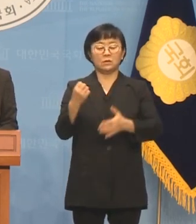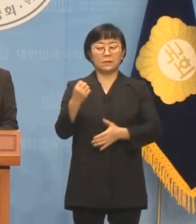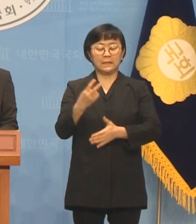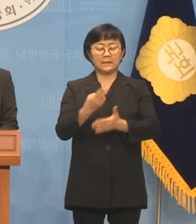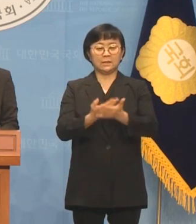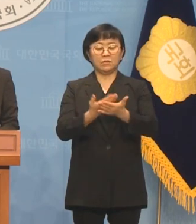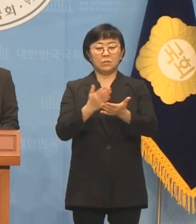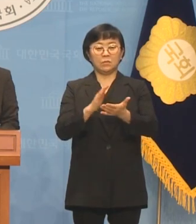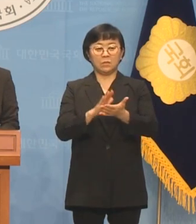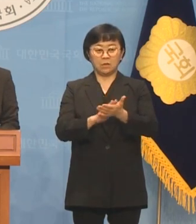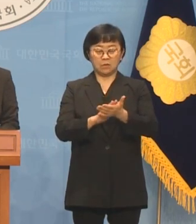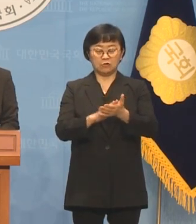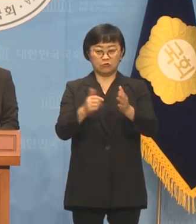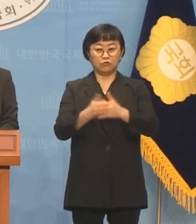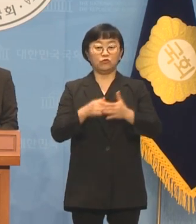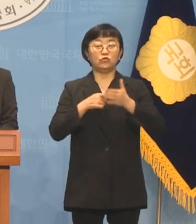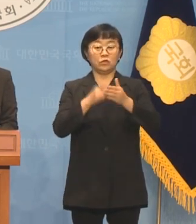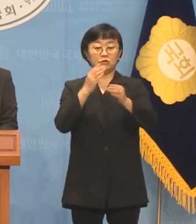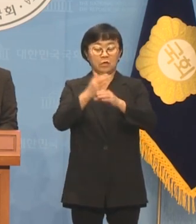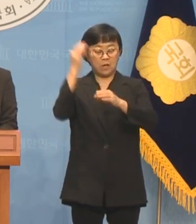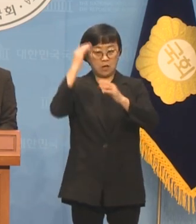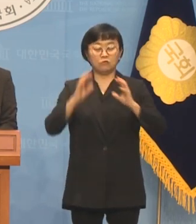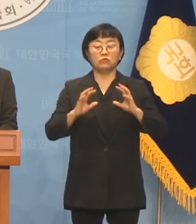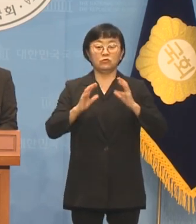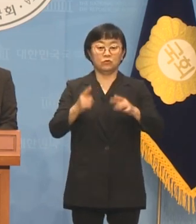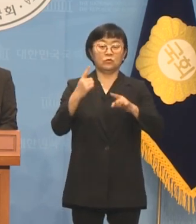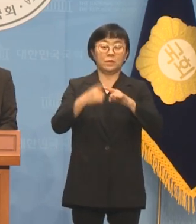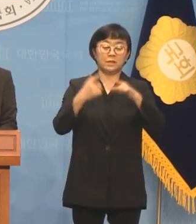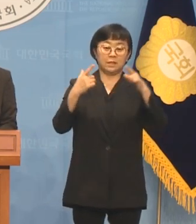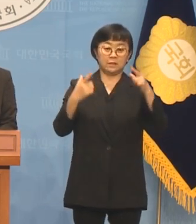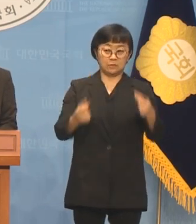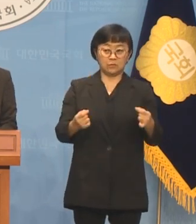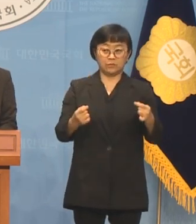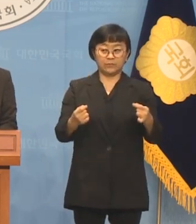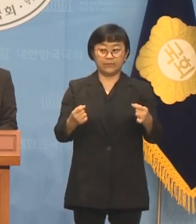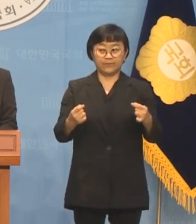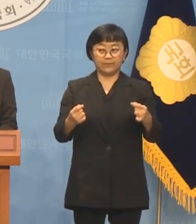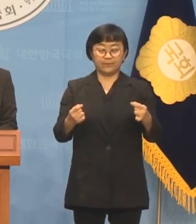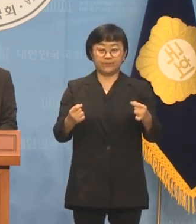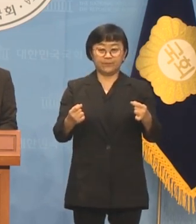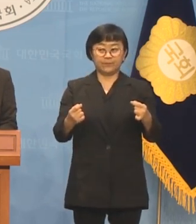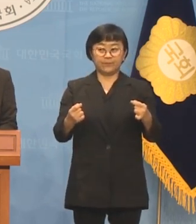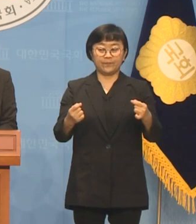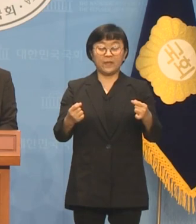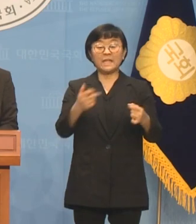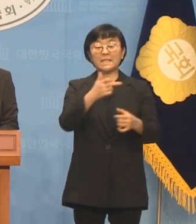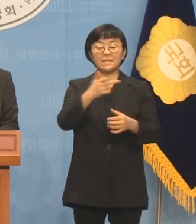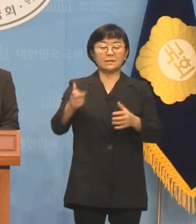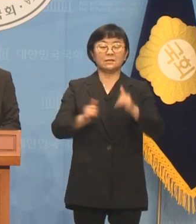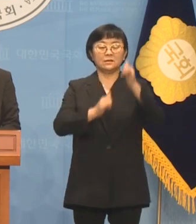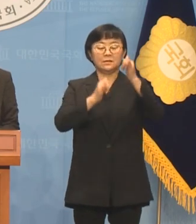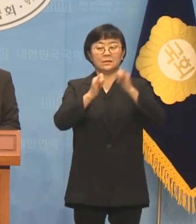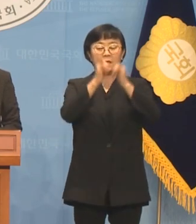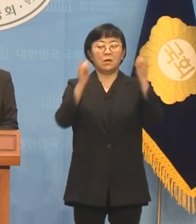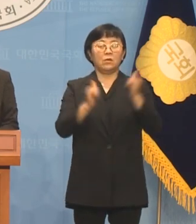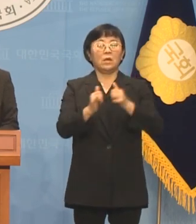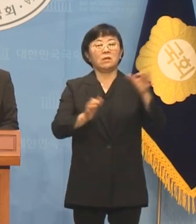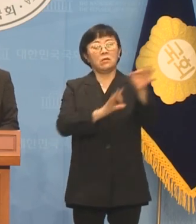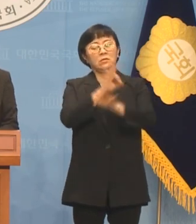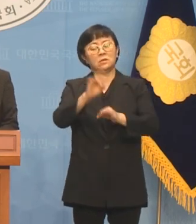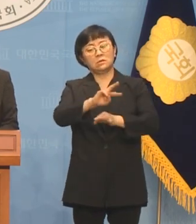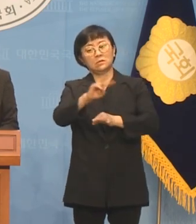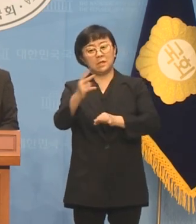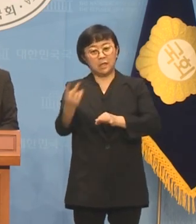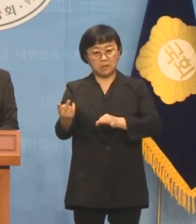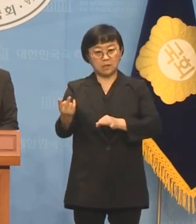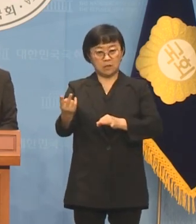있습니다. 대한민국에게도 과연 거대한 대한민국에게도 거대한 사회경제적 대전환은 피할